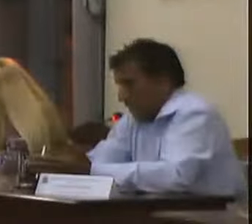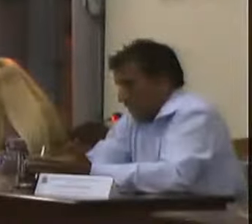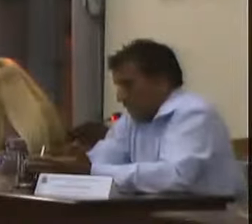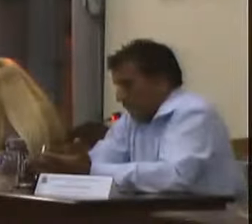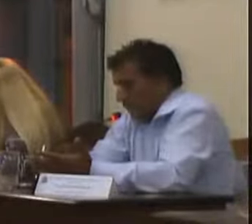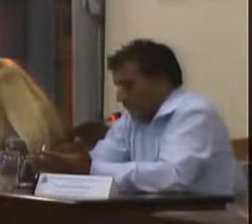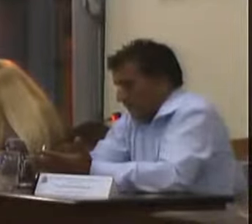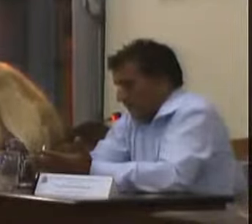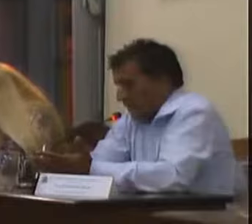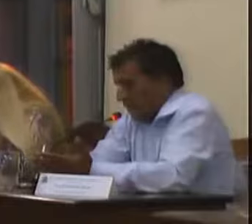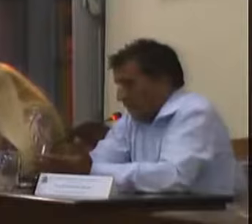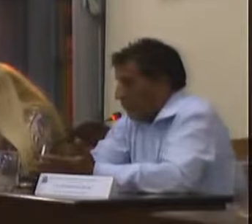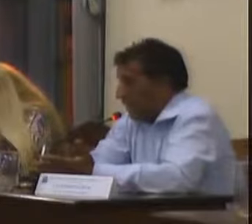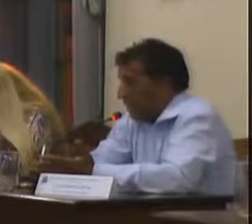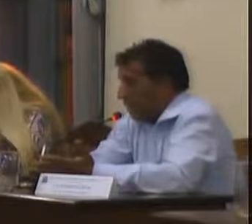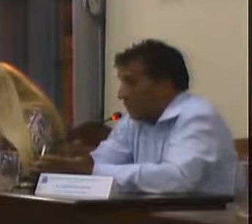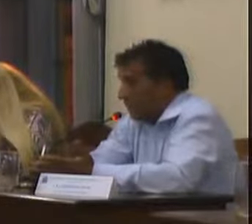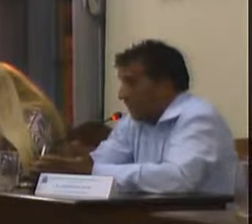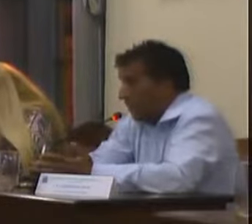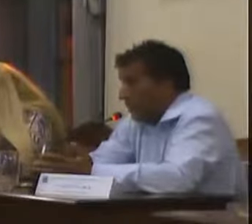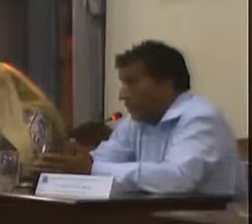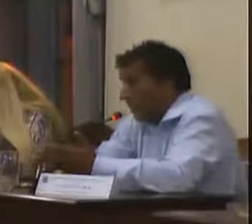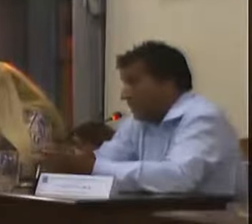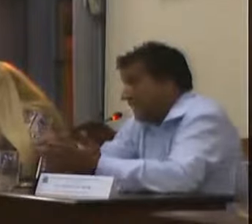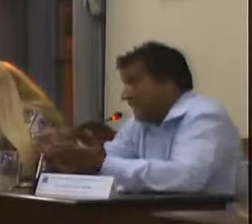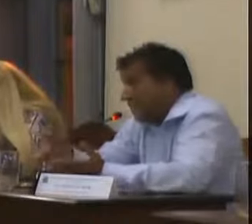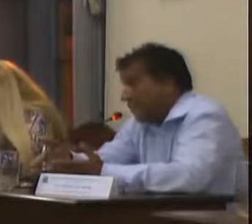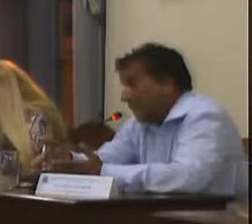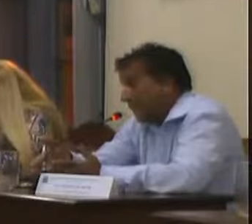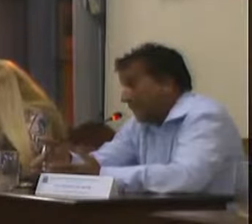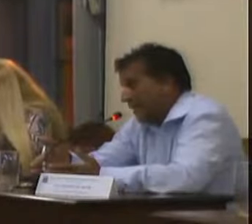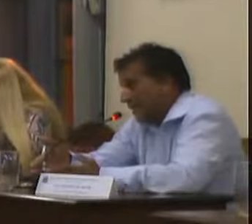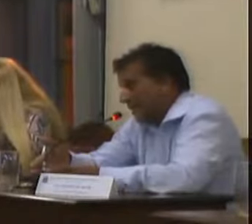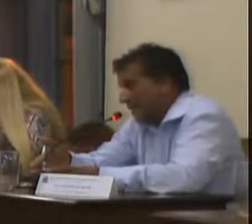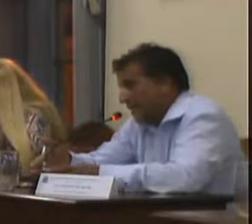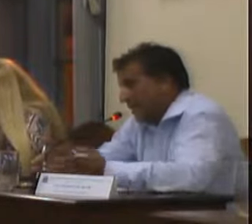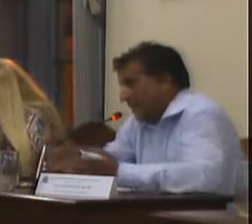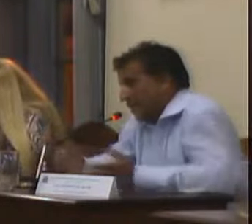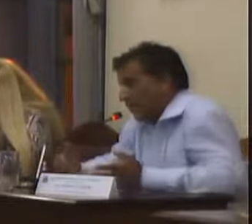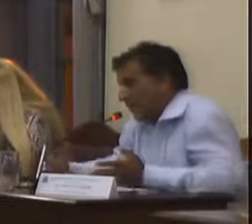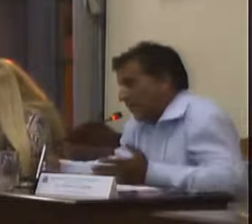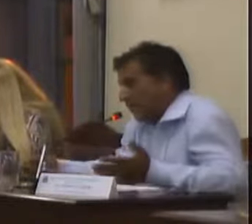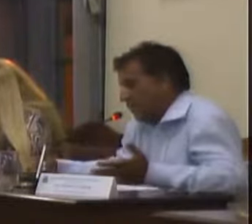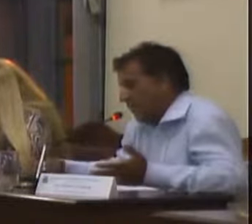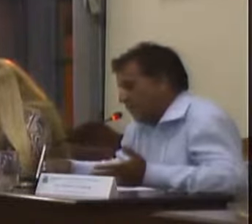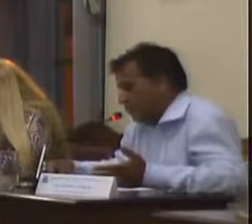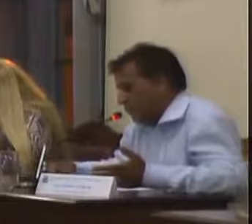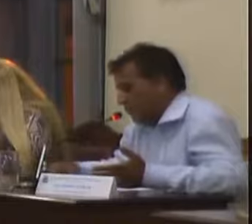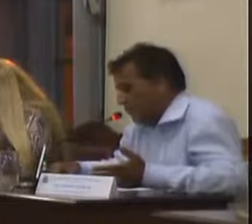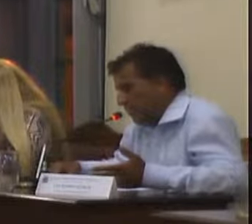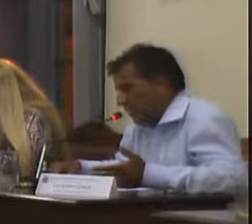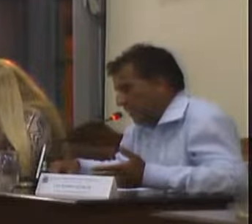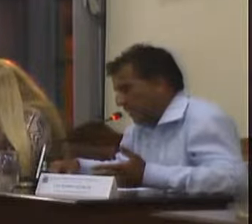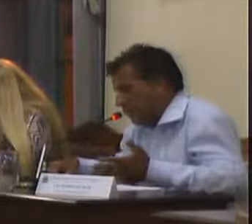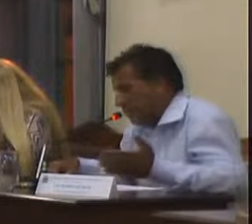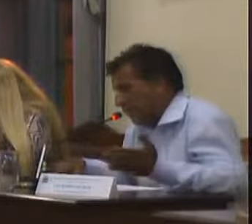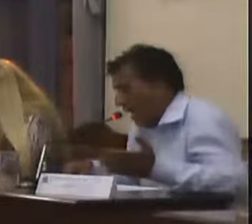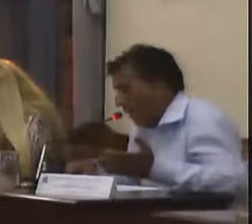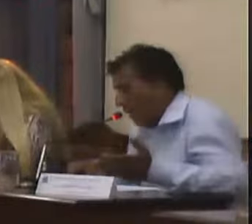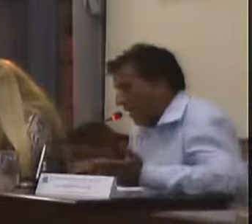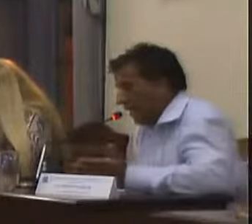Eu passo lá, eu vejo esse material lá. Acho que é um material de primeira. Eu acho que a SEDAI poderia fazer, com essa dificuldade que o nosso município está tendo